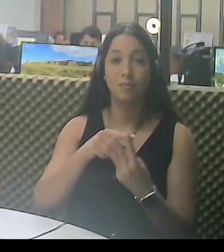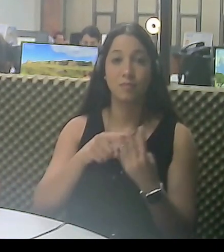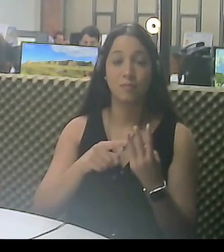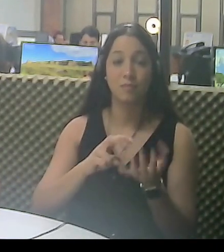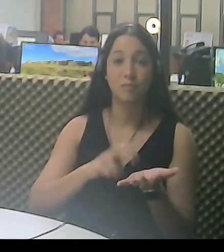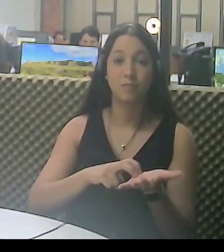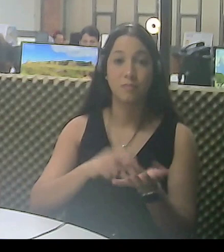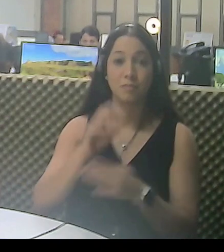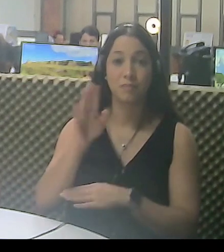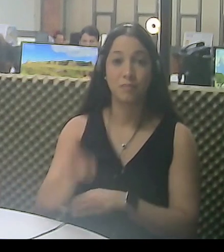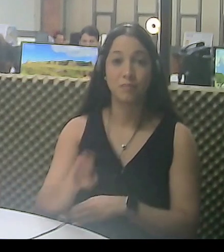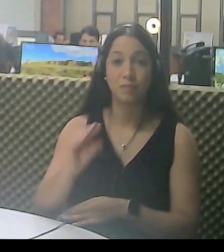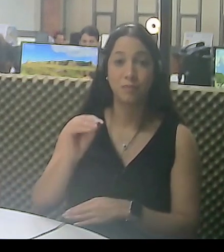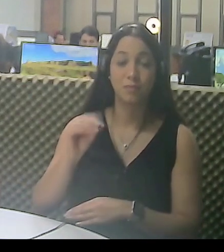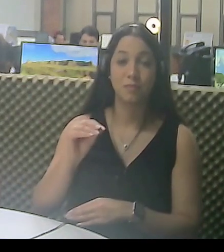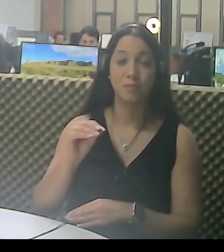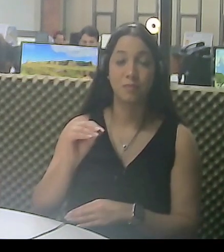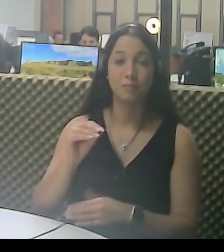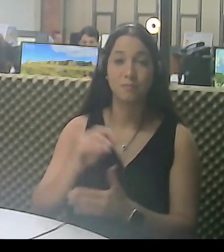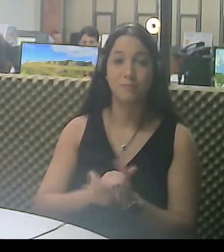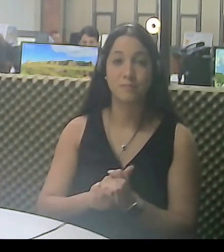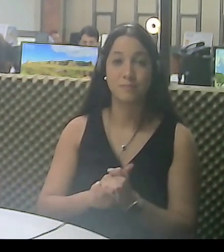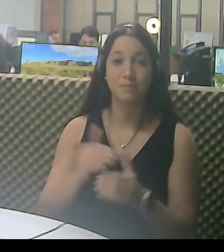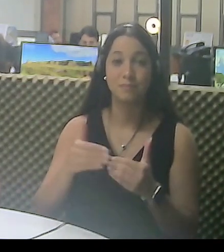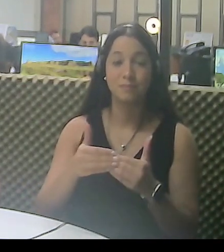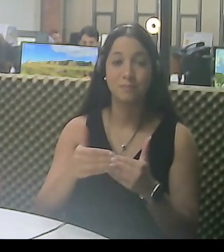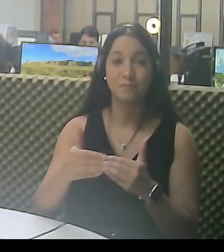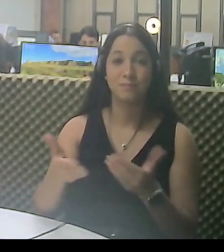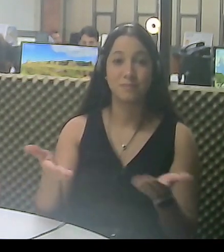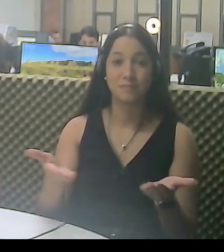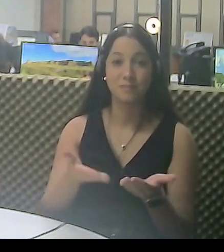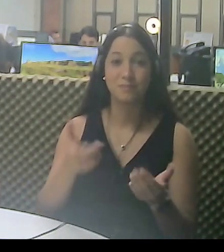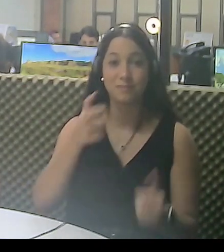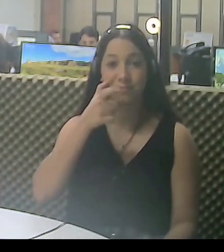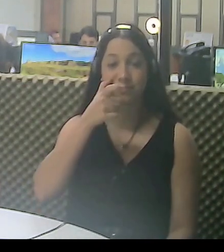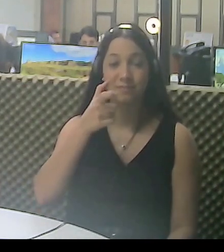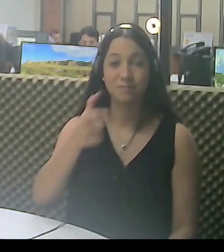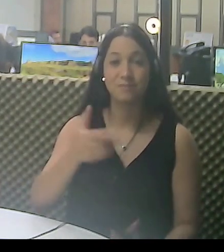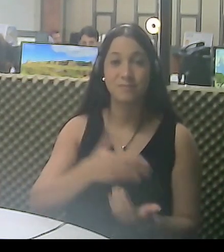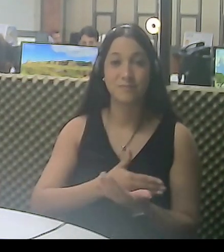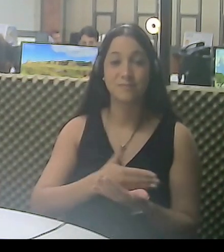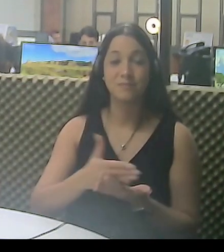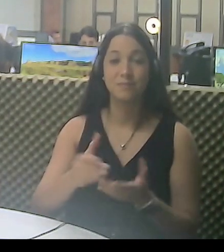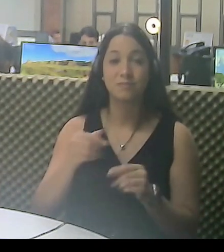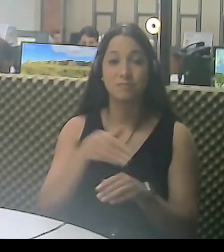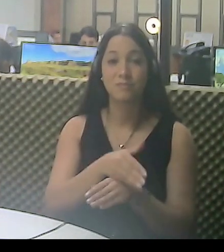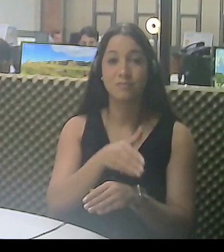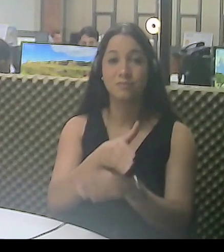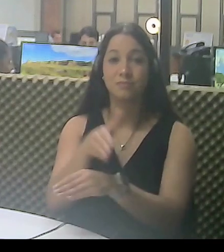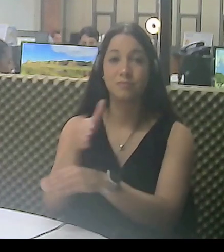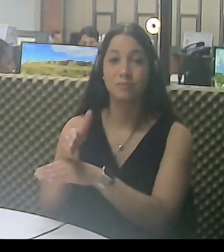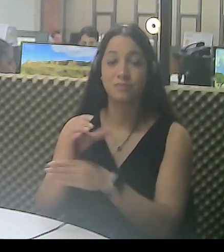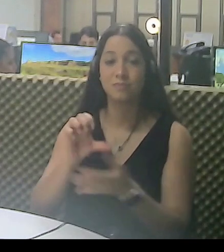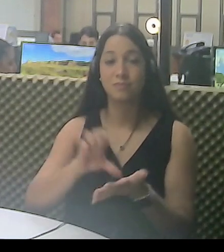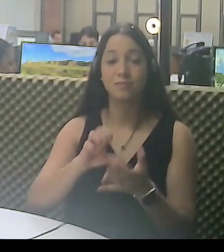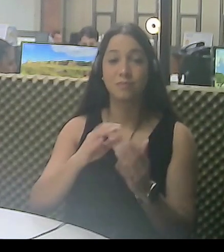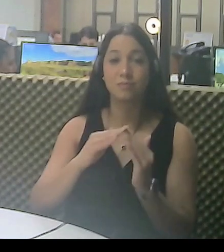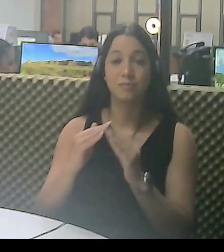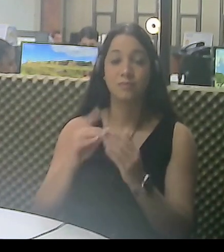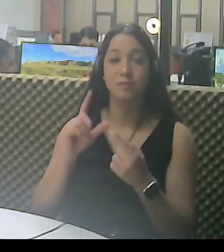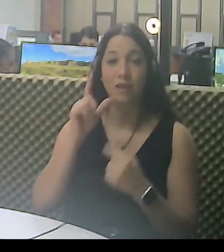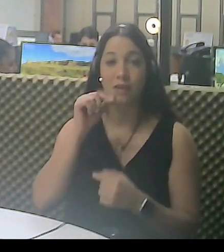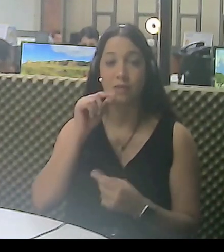períodos: manhã, tarde e noite. A partir de hoje, os interessados começaram a buscar as unidades situadas nos bairros